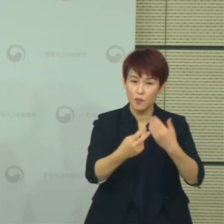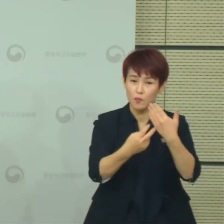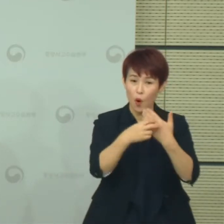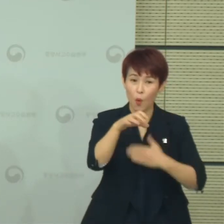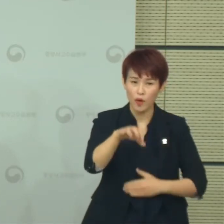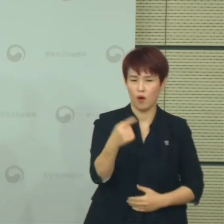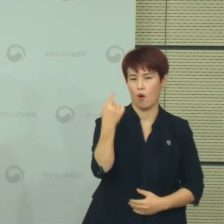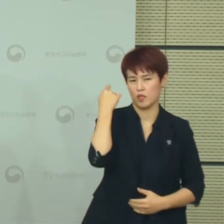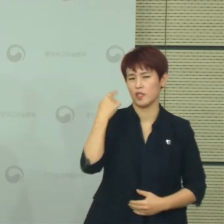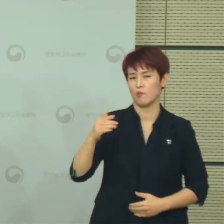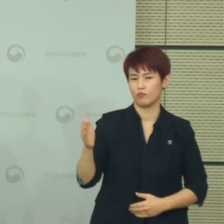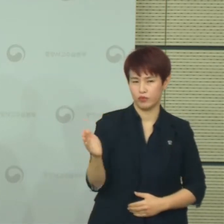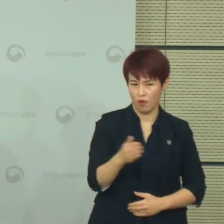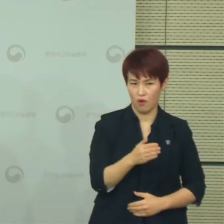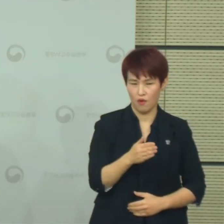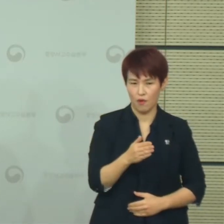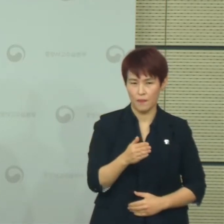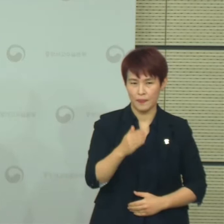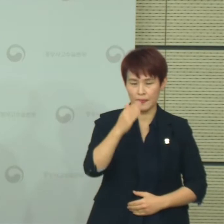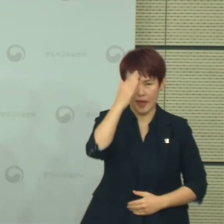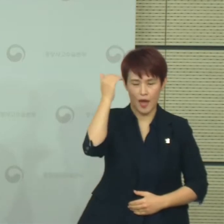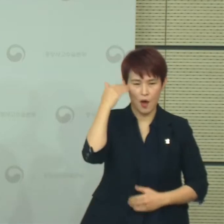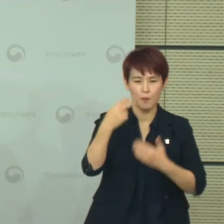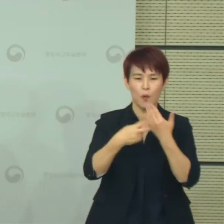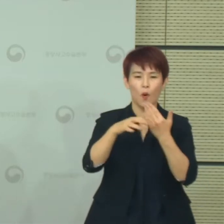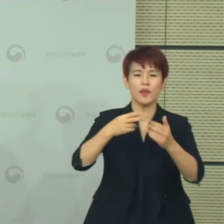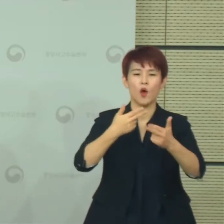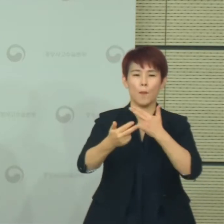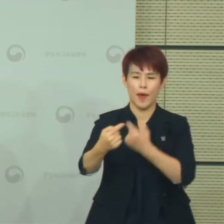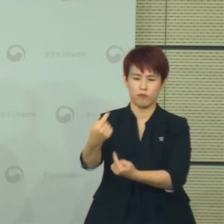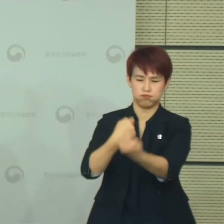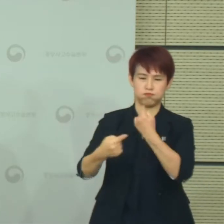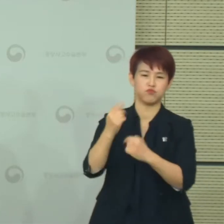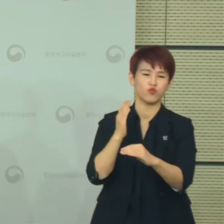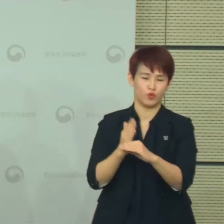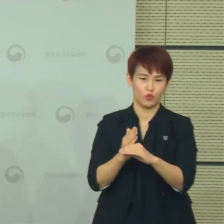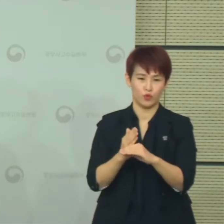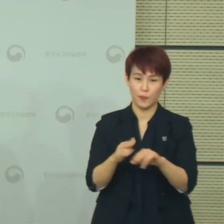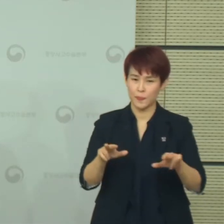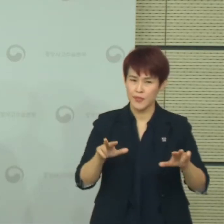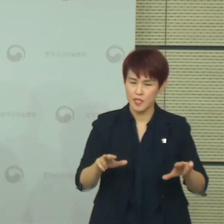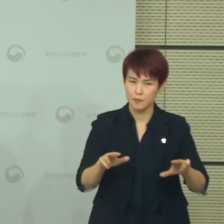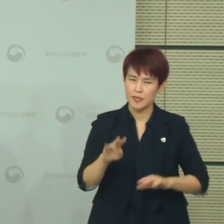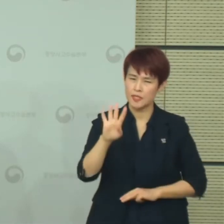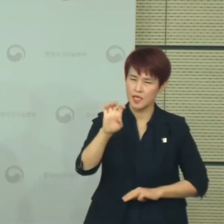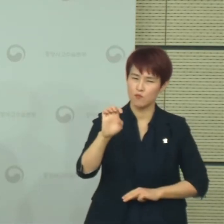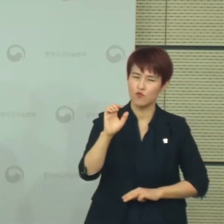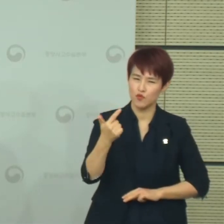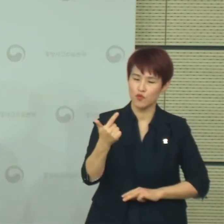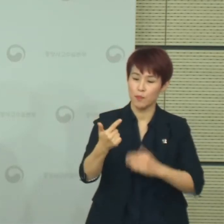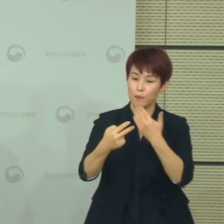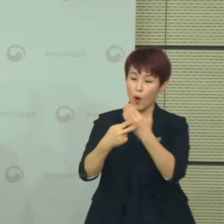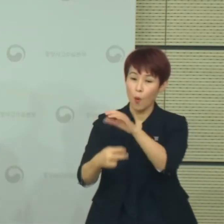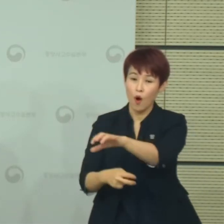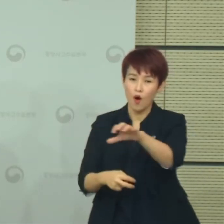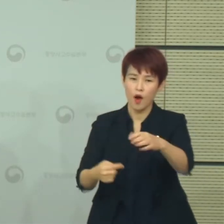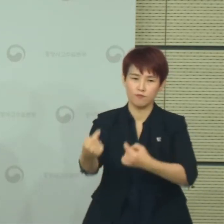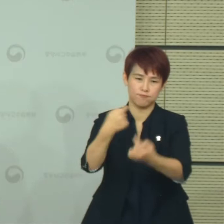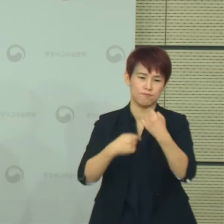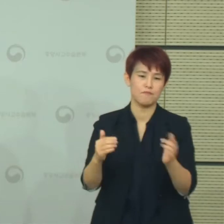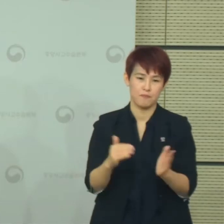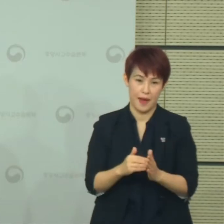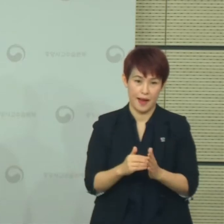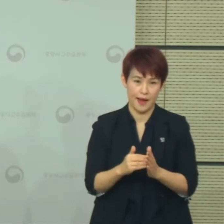국민안심병원은 어제부터 대한병원협회가 신청을 받고 있으며 현재 46개 병원이 신청한